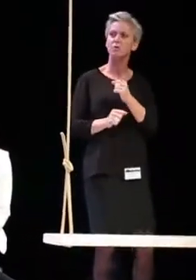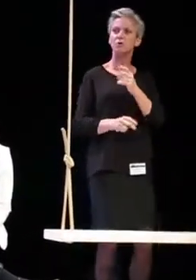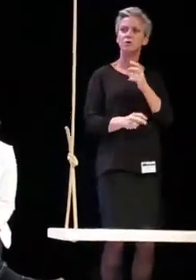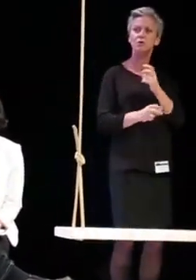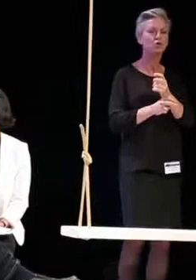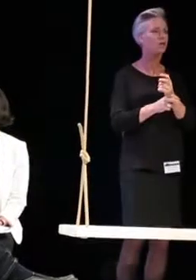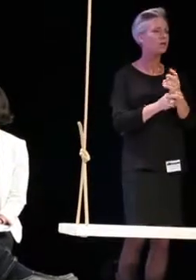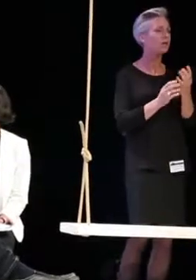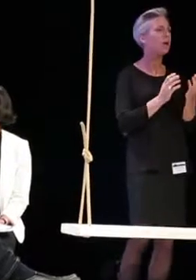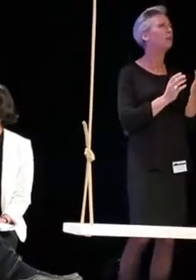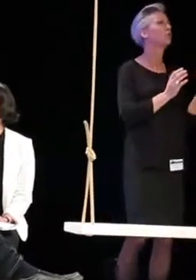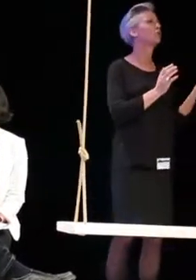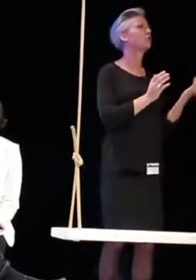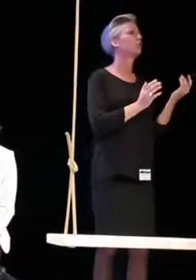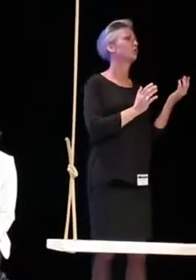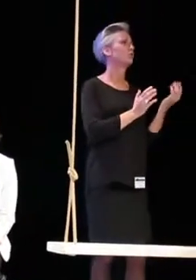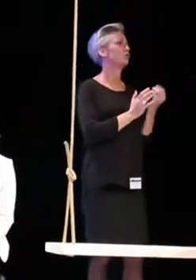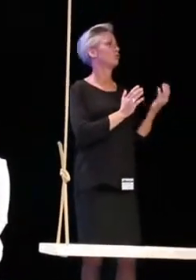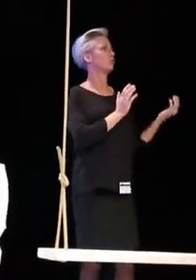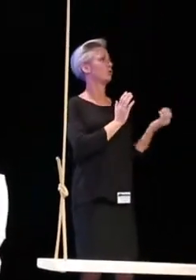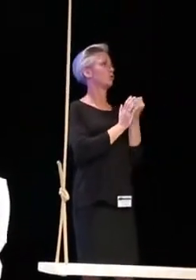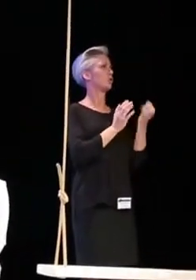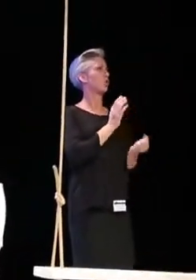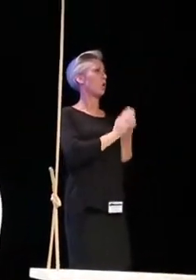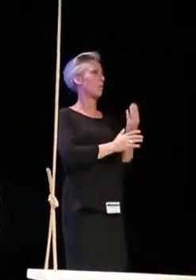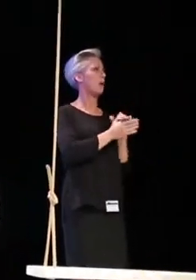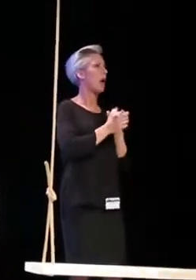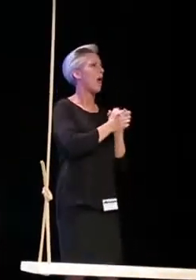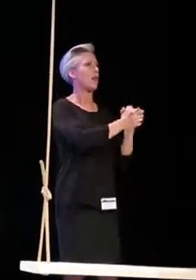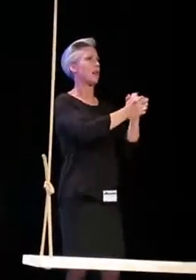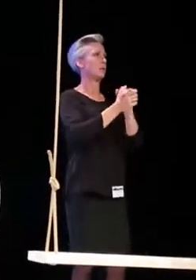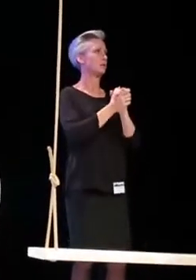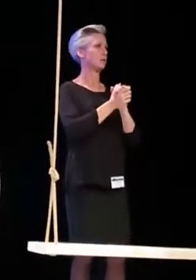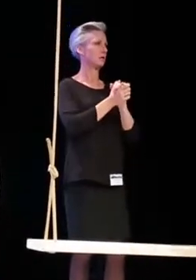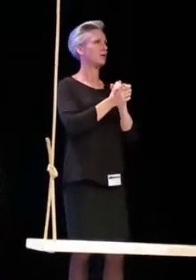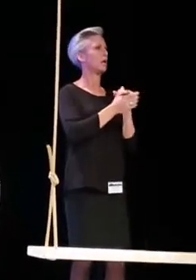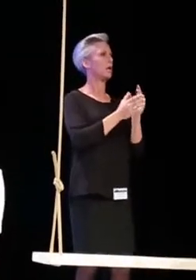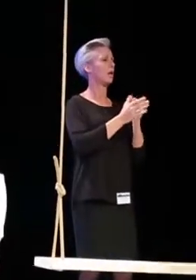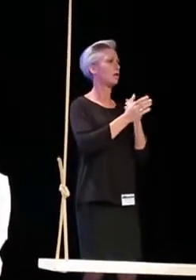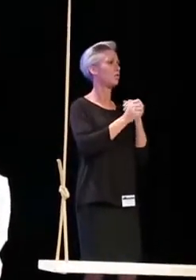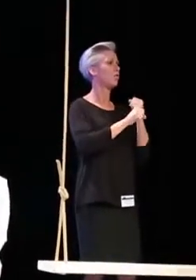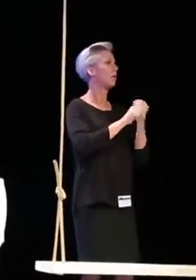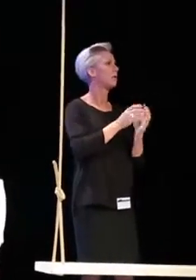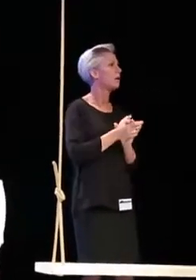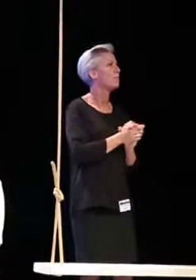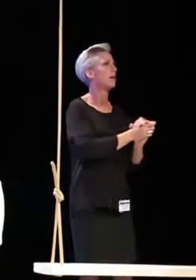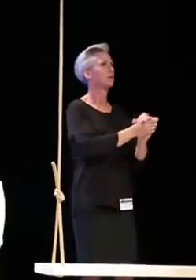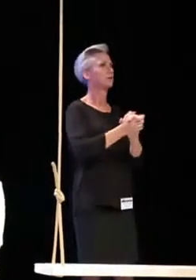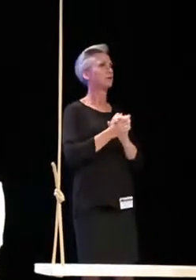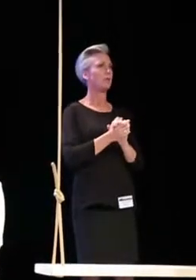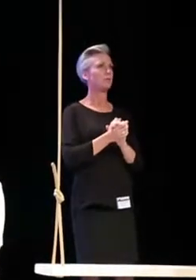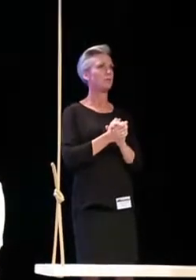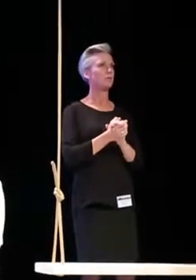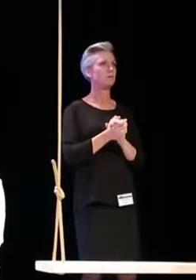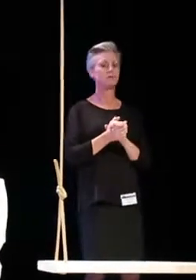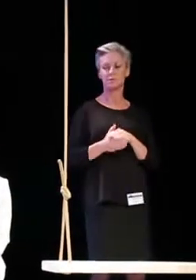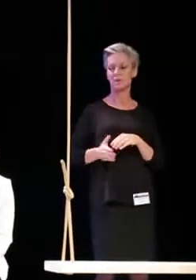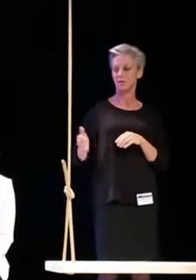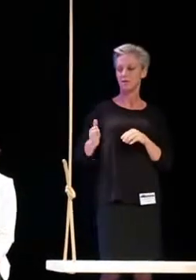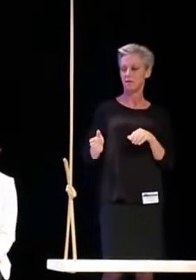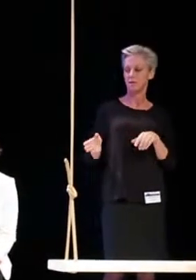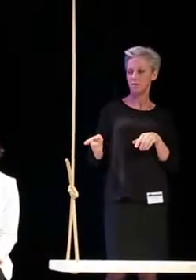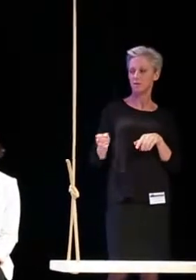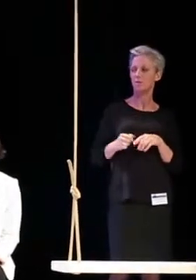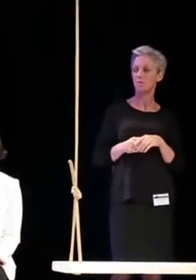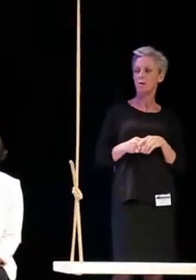överraskande allianser. Då är politikerna sist i den här rörelsen. Men typ jobba intersektionellt. Att miljörörelsen faller på sitt eget begrepp som